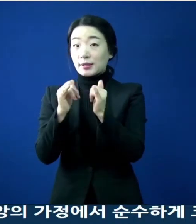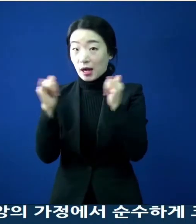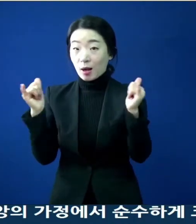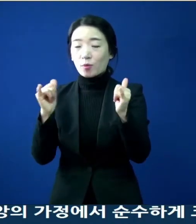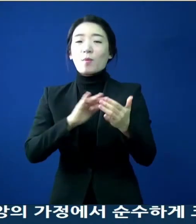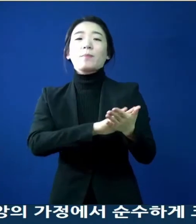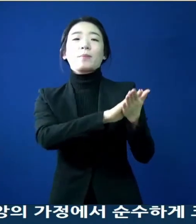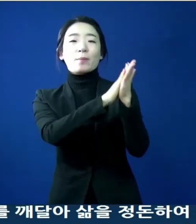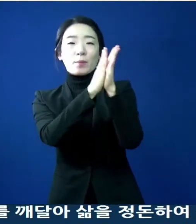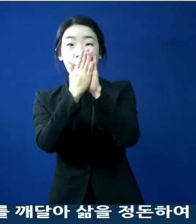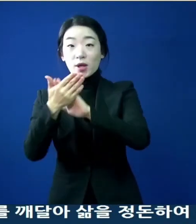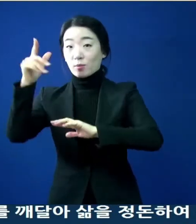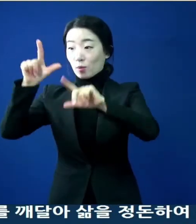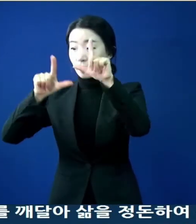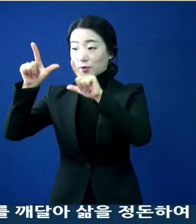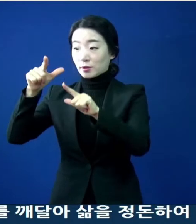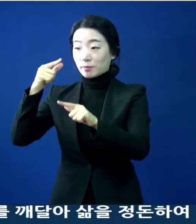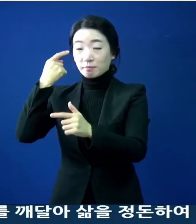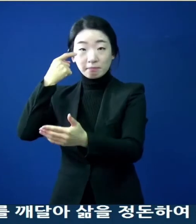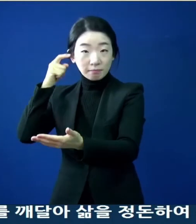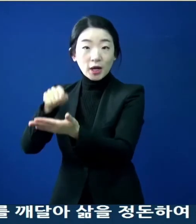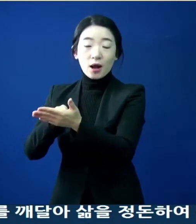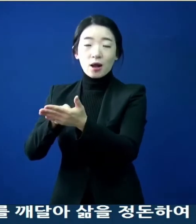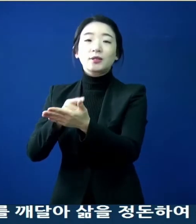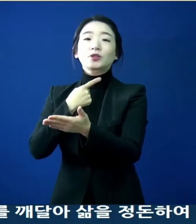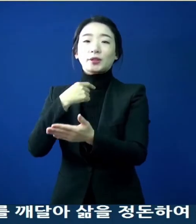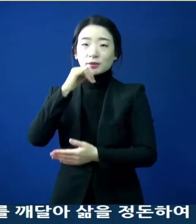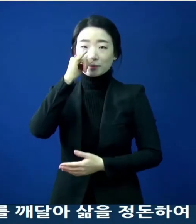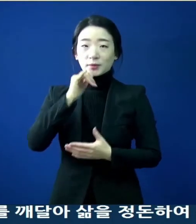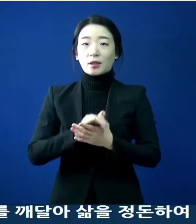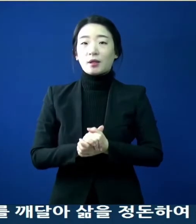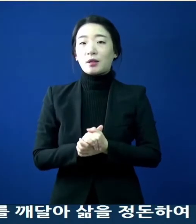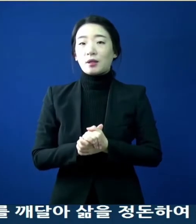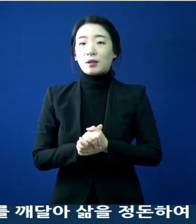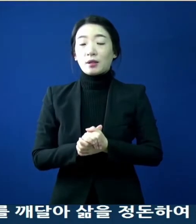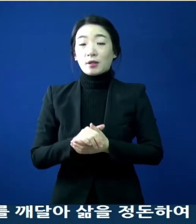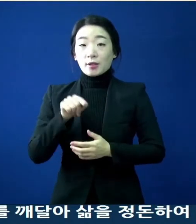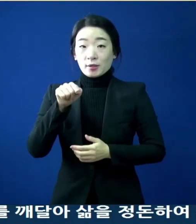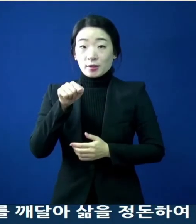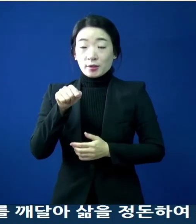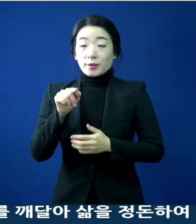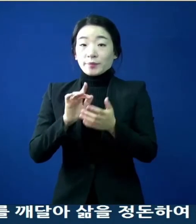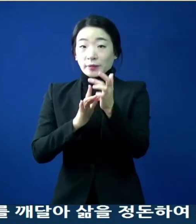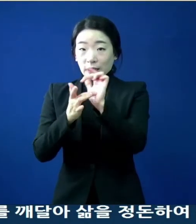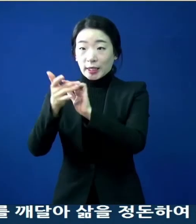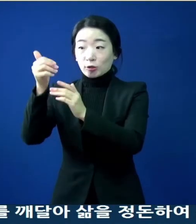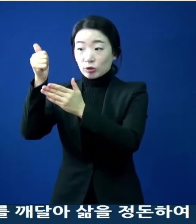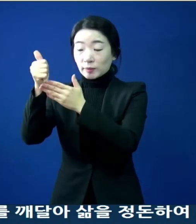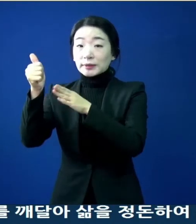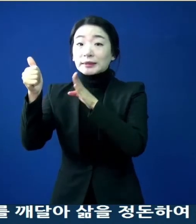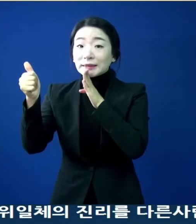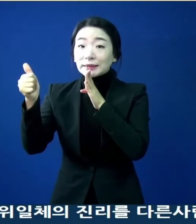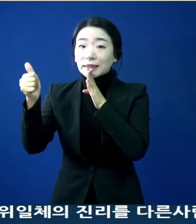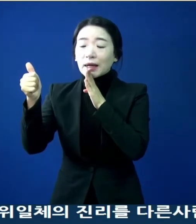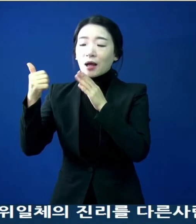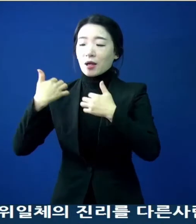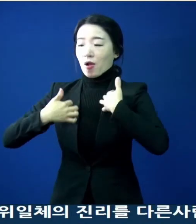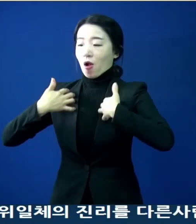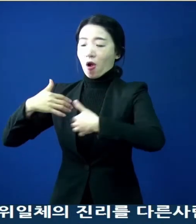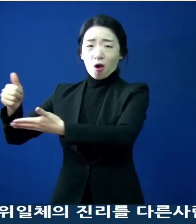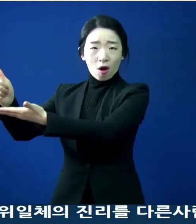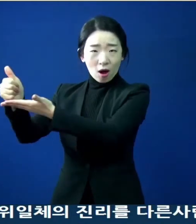모습을 보았습니다. 여러분, 우리가 진짜 예수님을 영접한다면